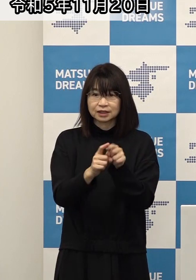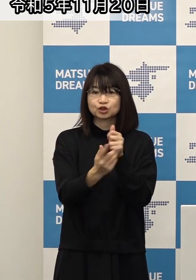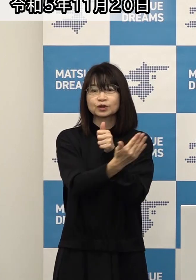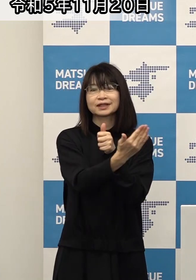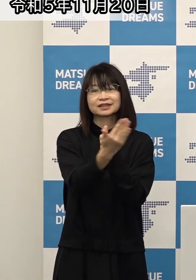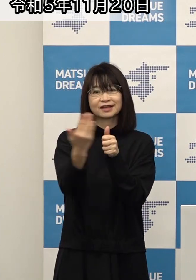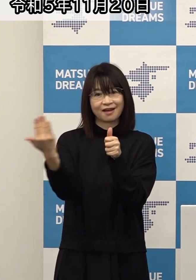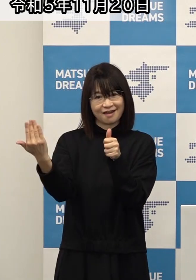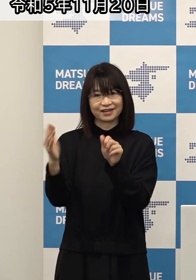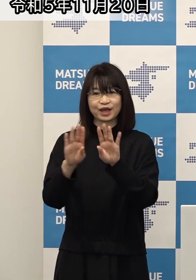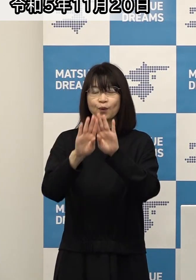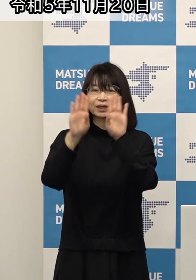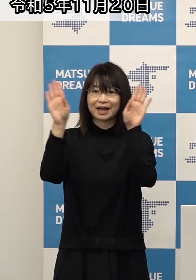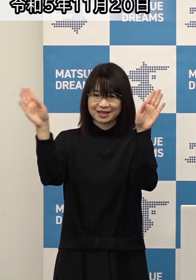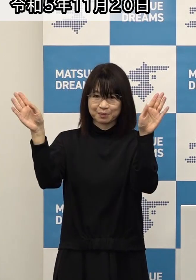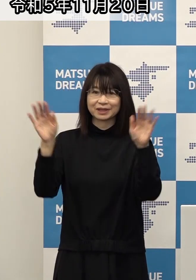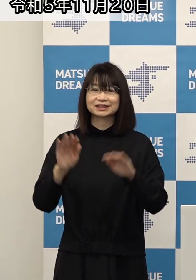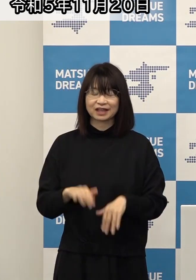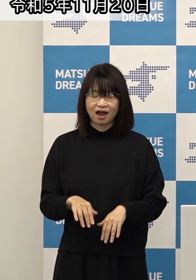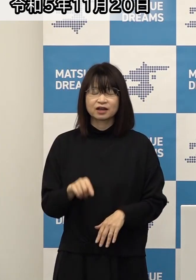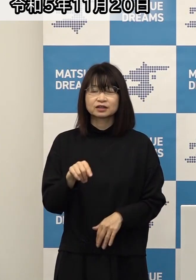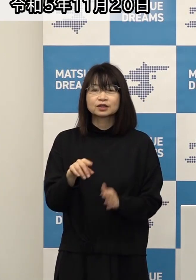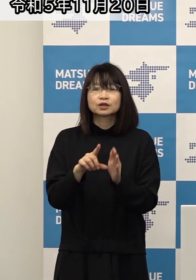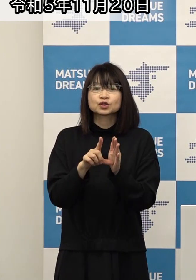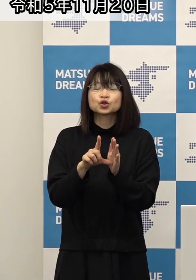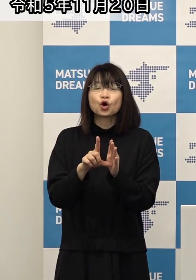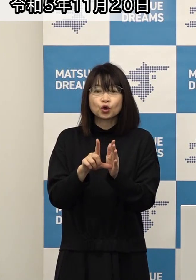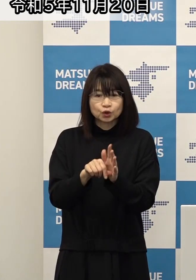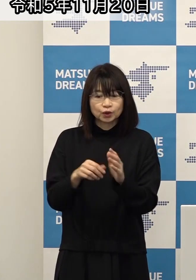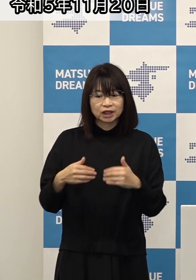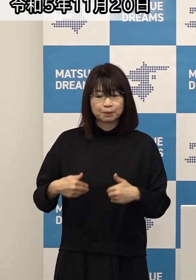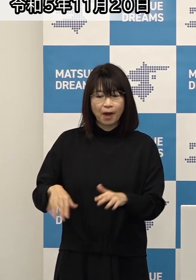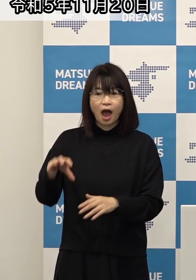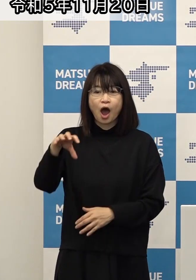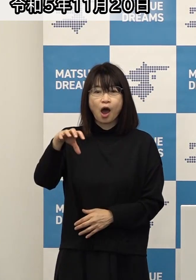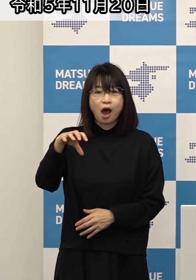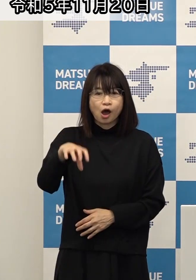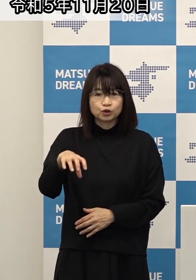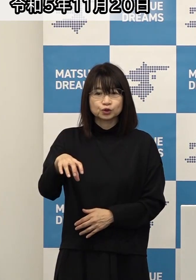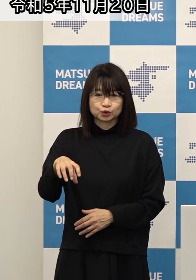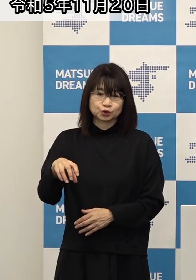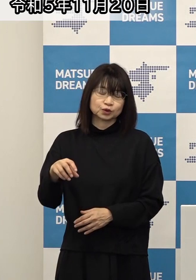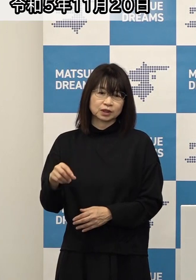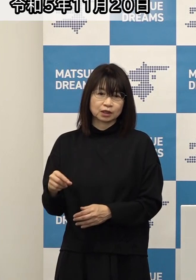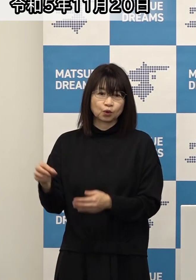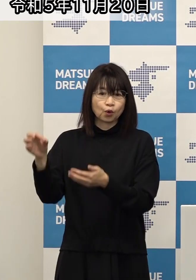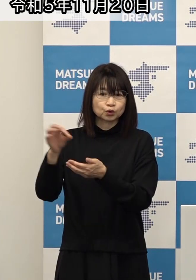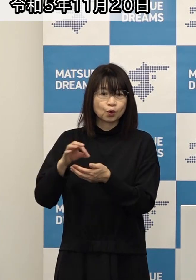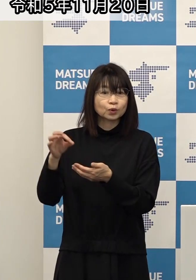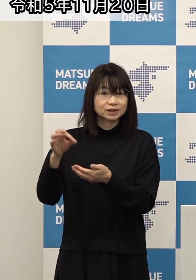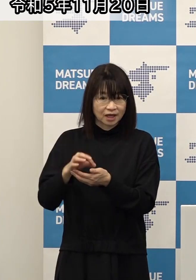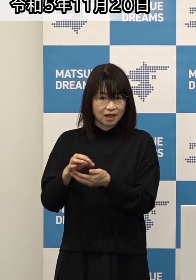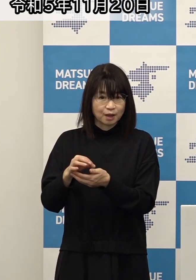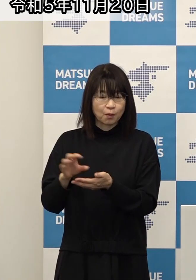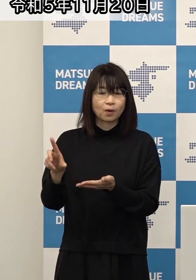きました。ですので、その時にふるさと納税も活用してというふうなお話もいただいておりますので、今後ですね、そういった